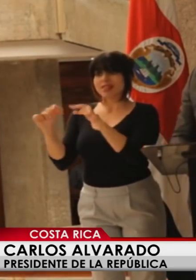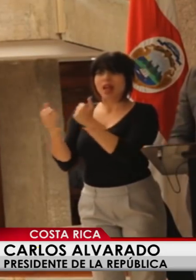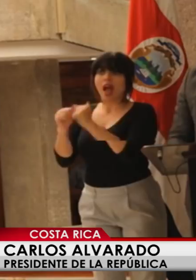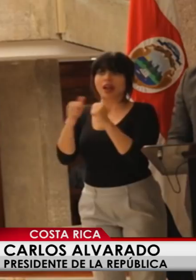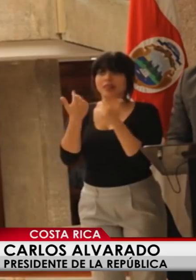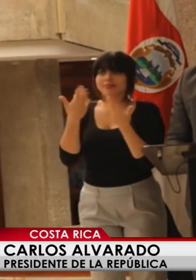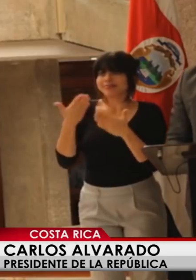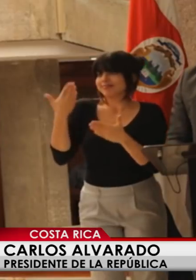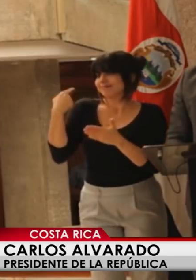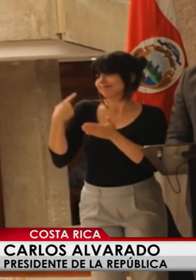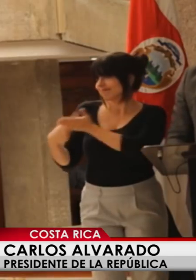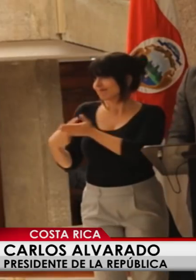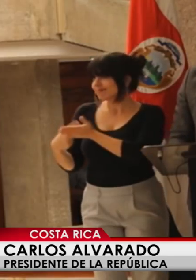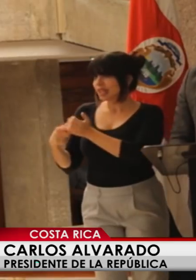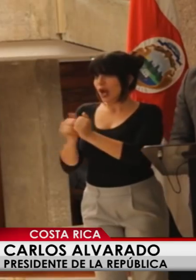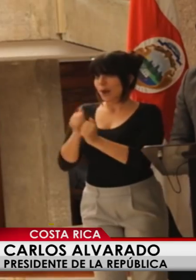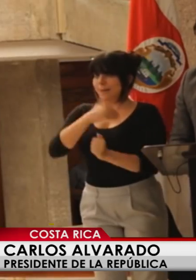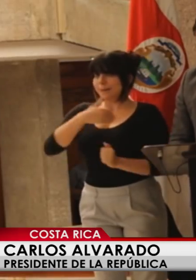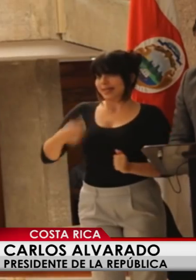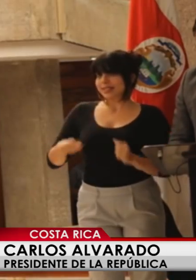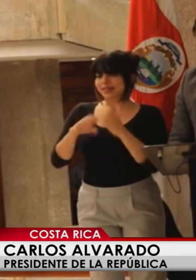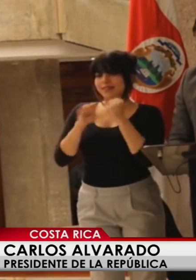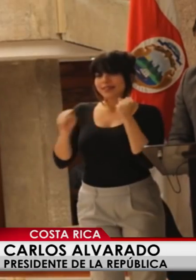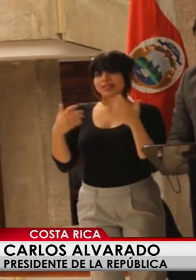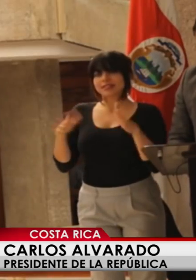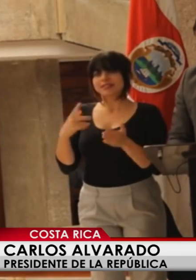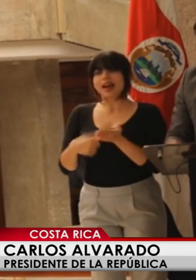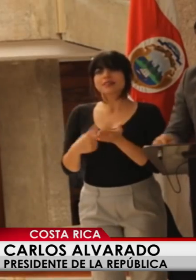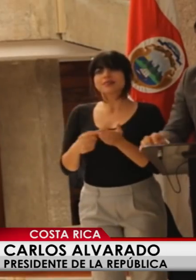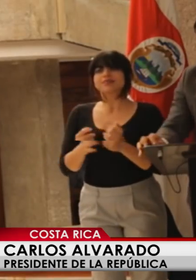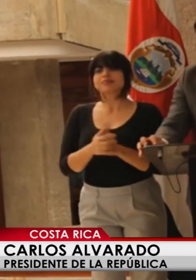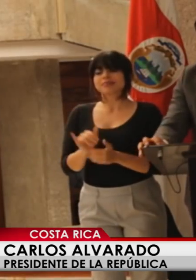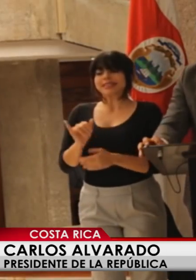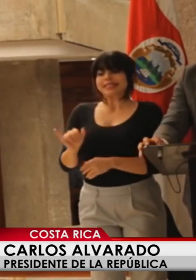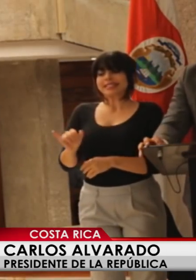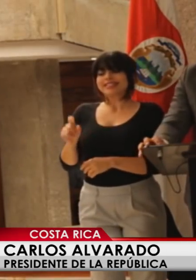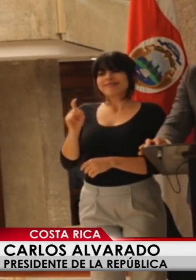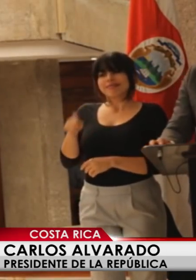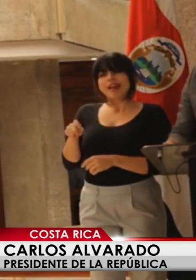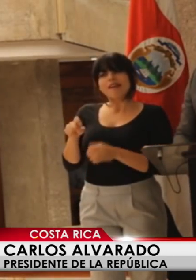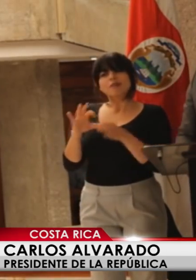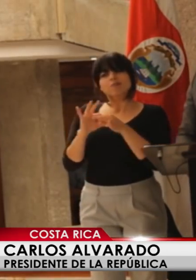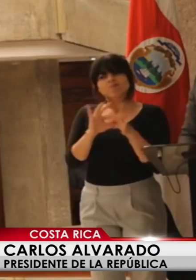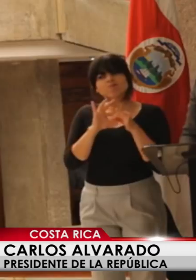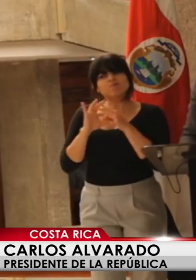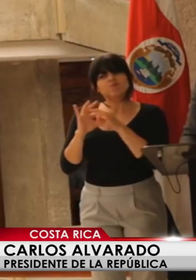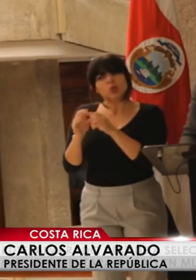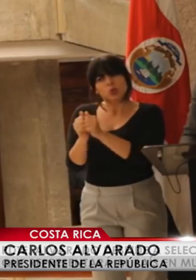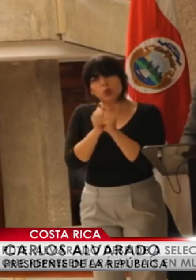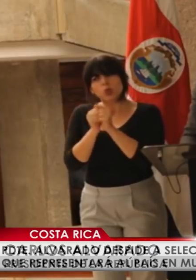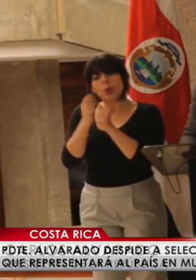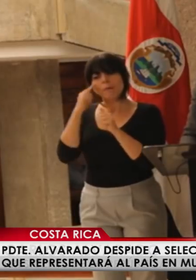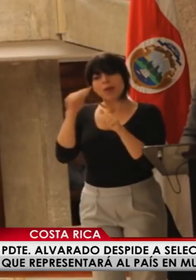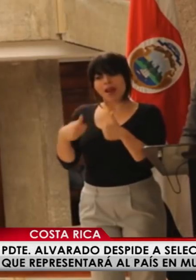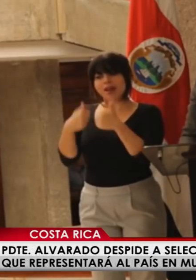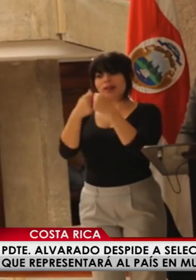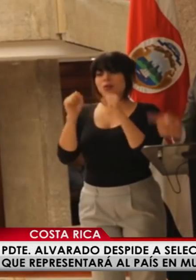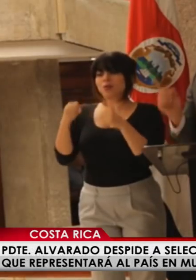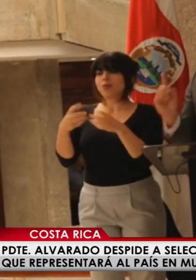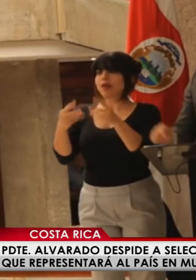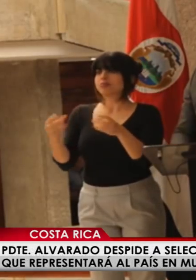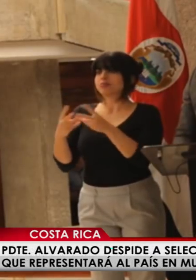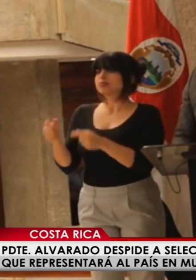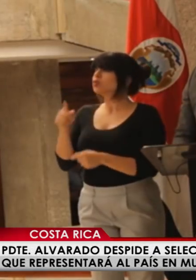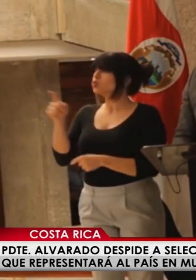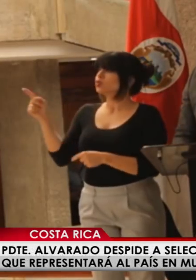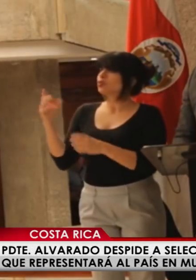hemos conversado con el presidente de la federación. Y ahí es donde tenemos que unirnos para sacar esos retos por delante. Ustedes